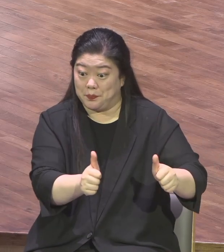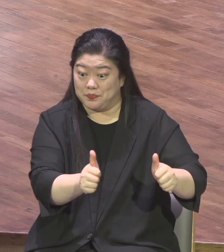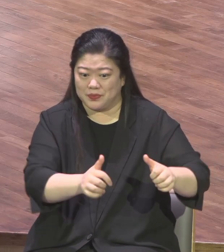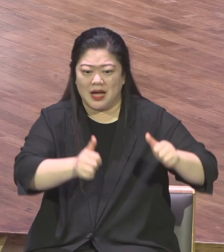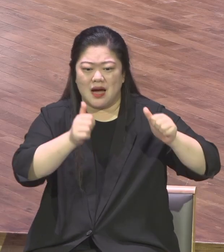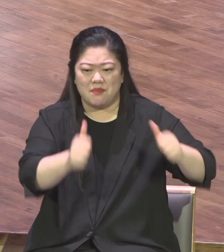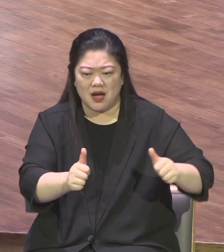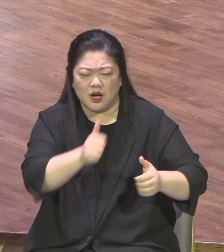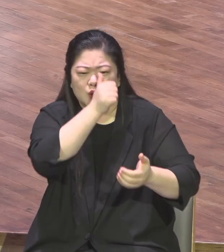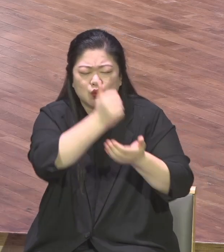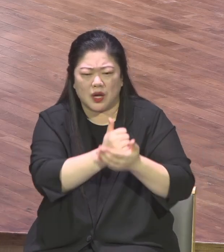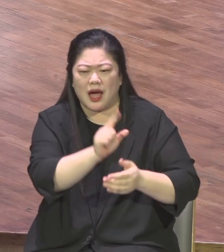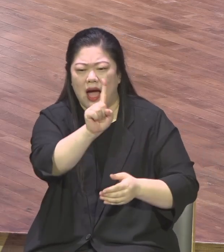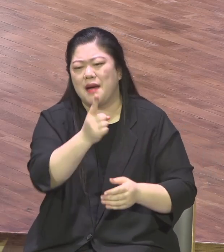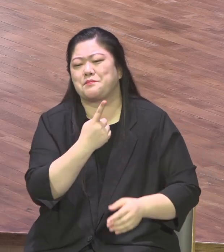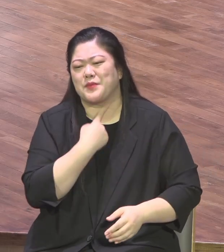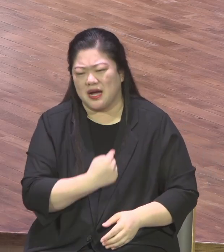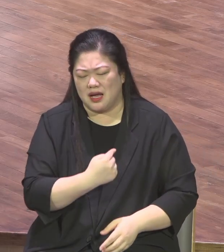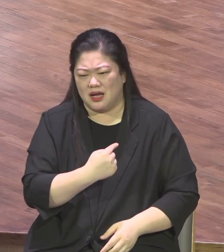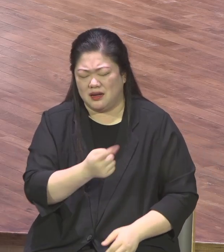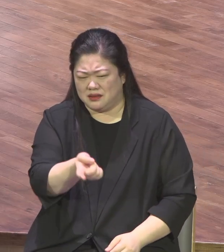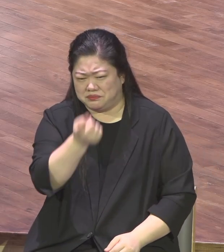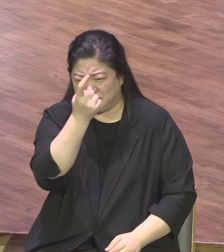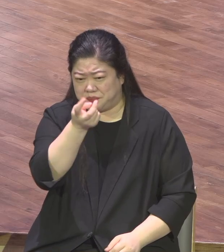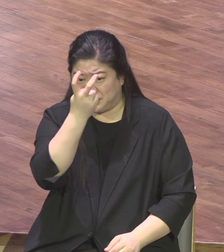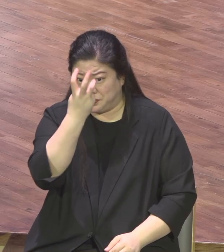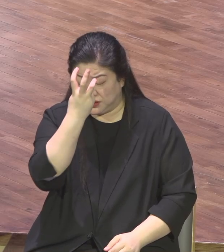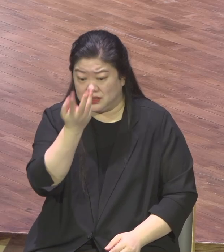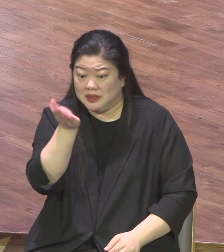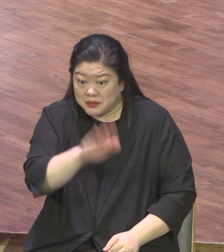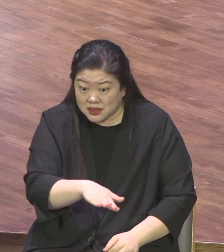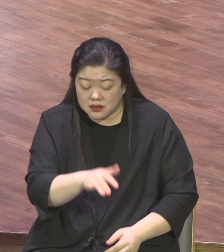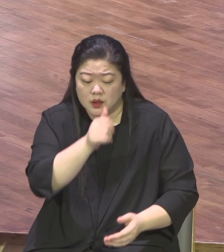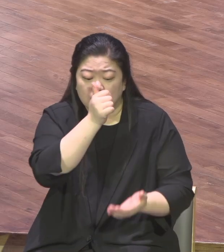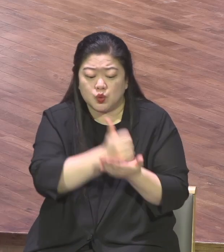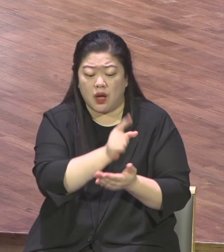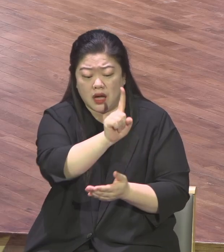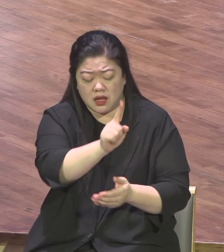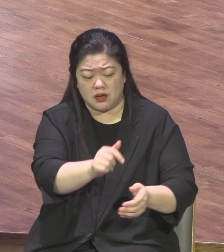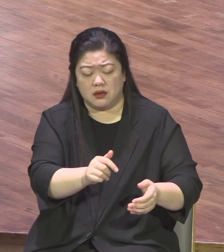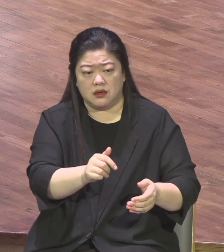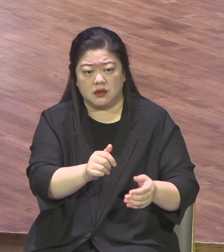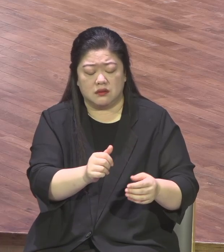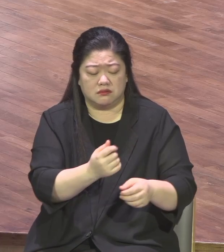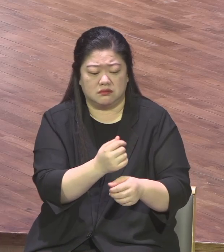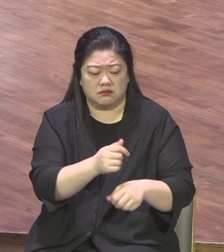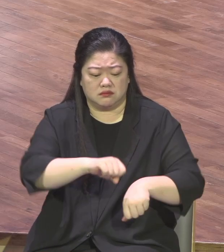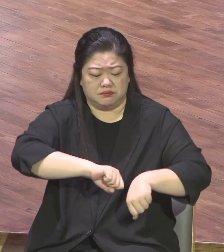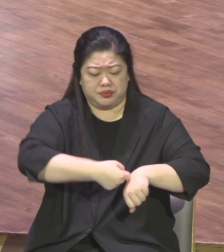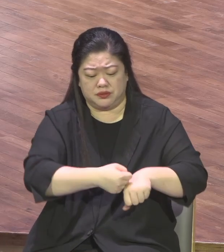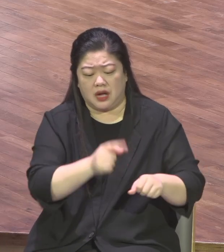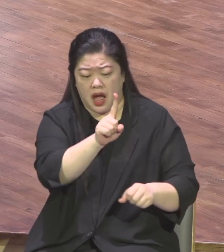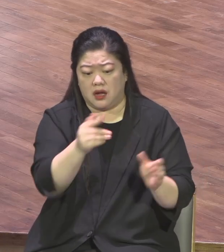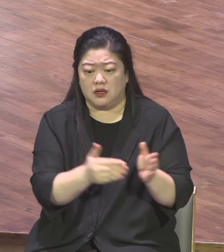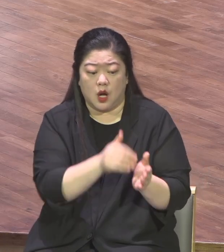일사부재입니다. 한번 그 죄에 대해서 해결받으면 끝난 거예요. 그 다른 사람 고소해도 소용없어요. 나 죄가 다